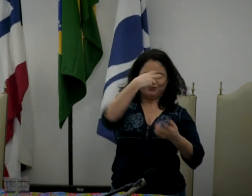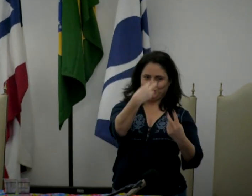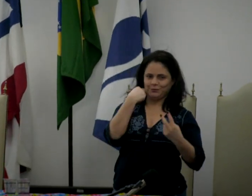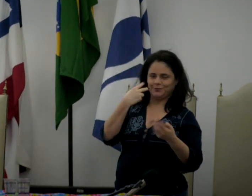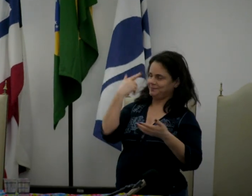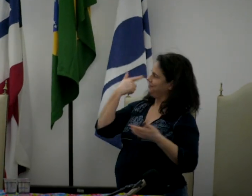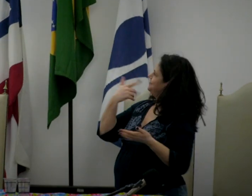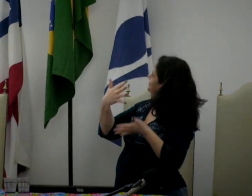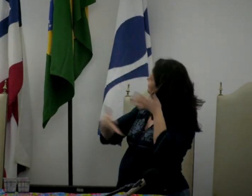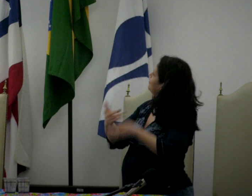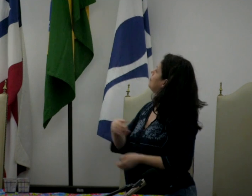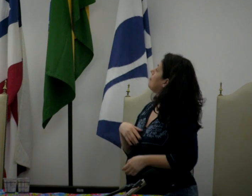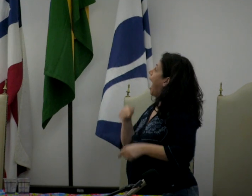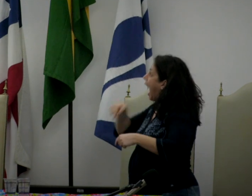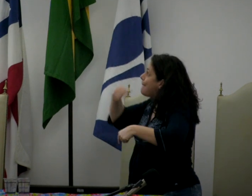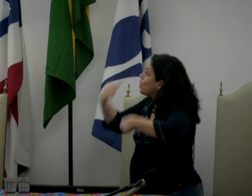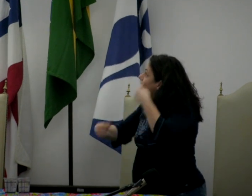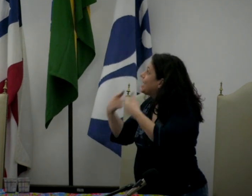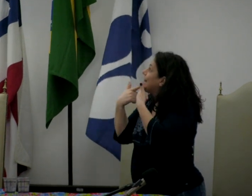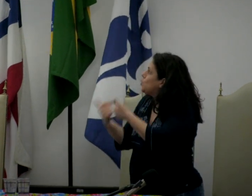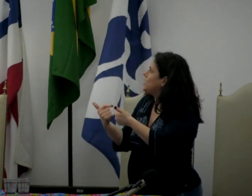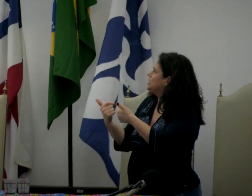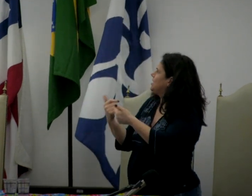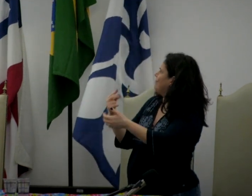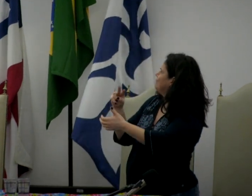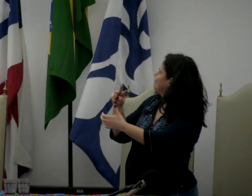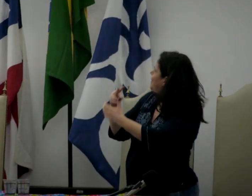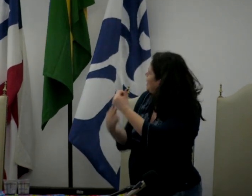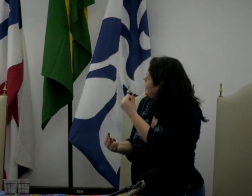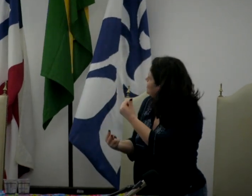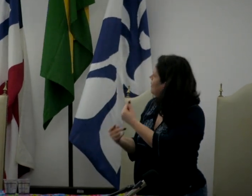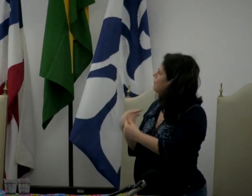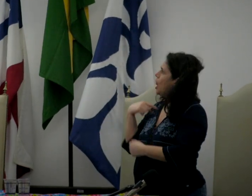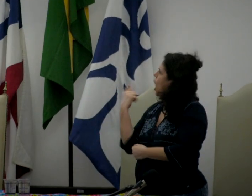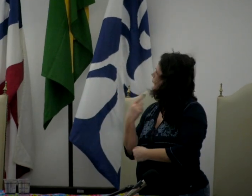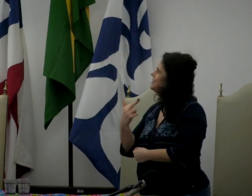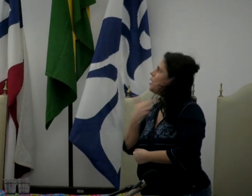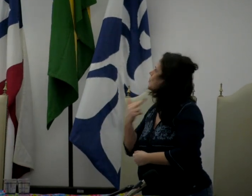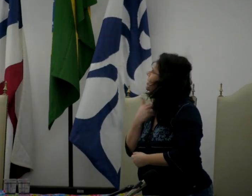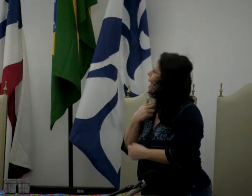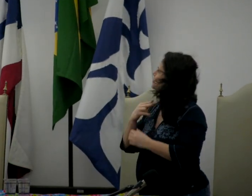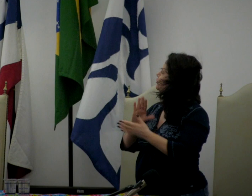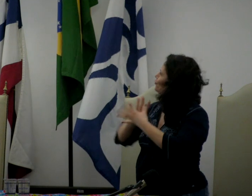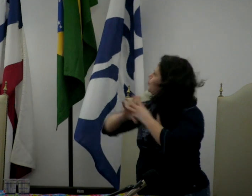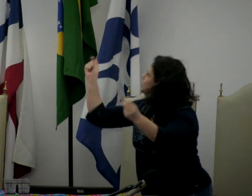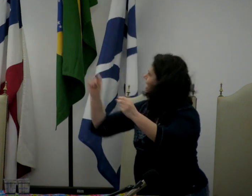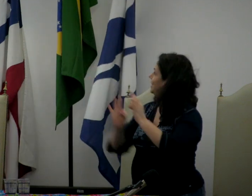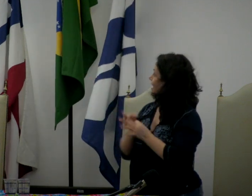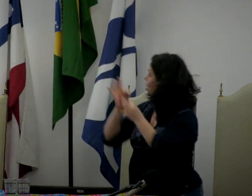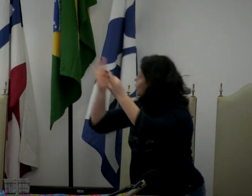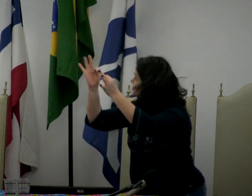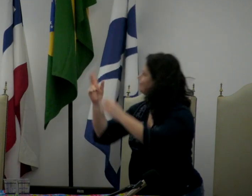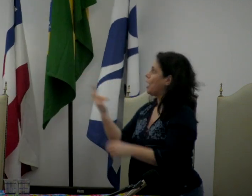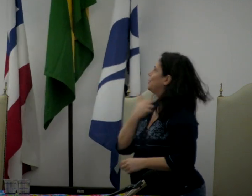Eu vou falar o que está escrito aqui em língua de sinais, pode ler, tá ligado? A política linguística do bilinguismo, não podemos